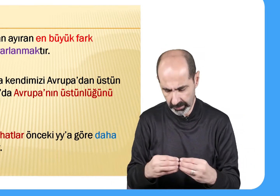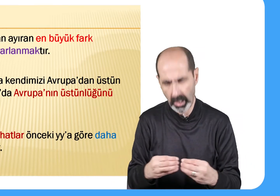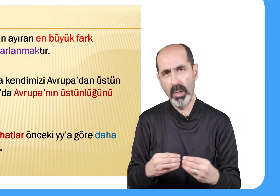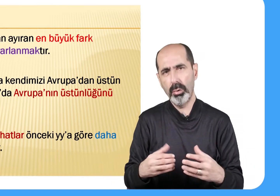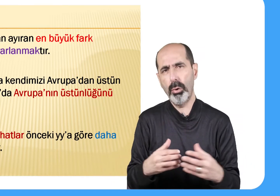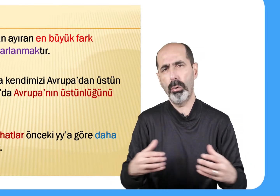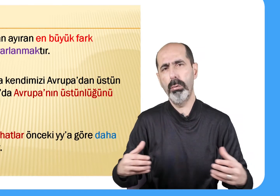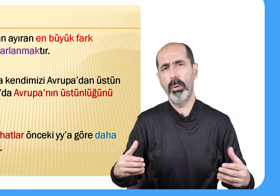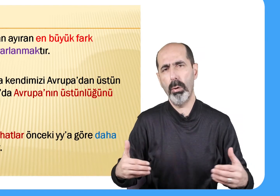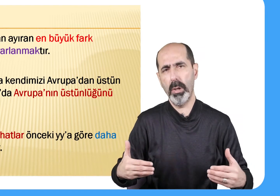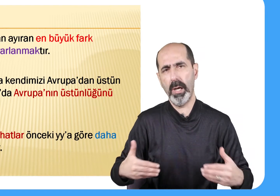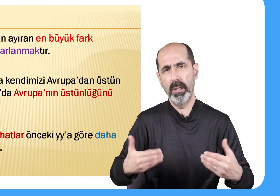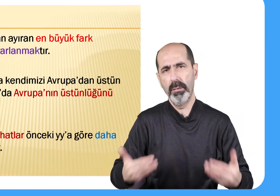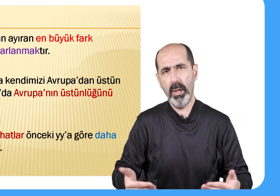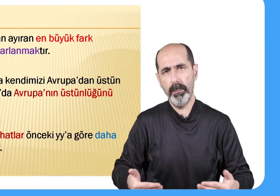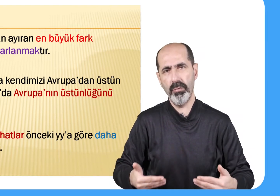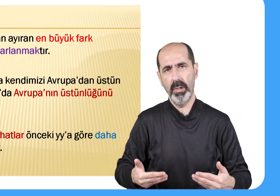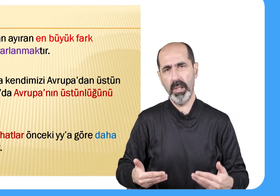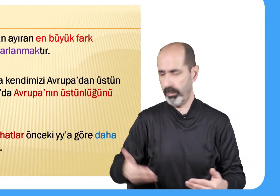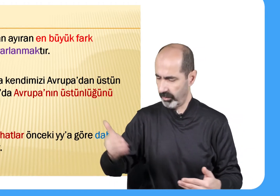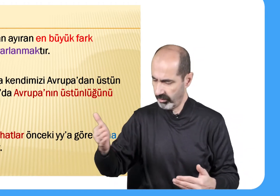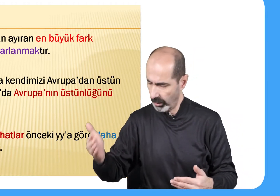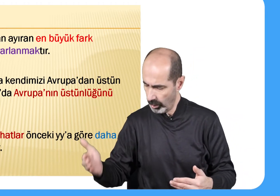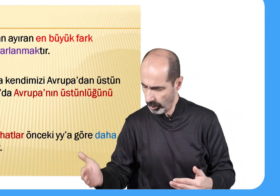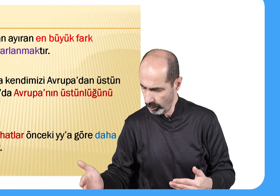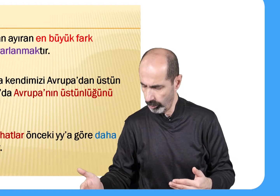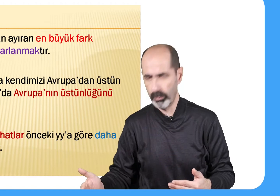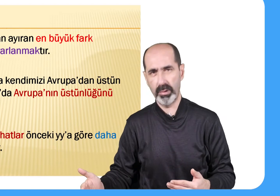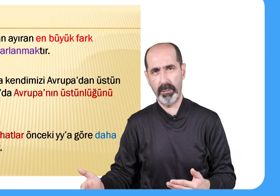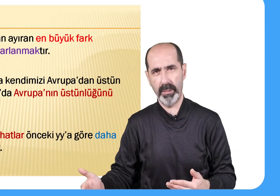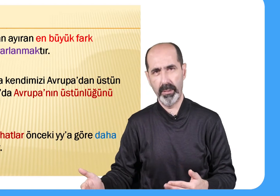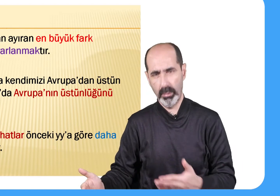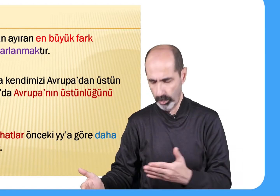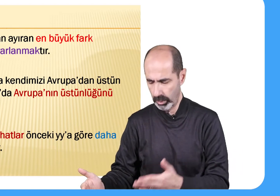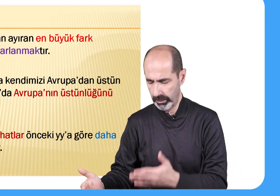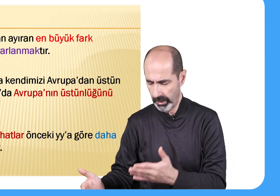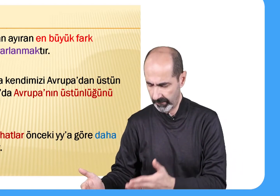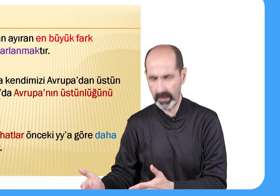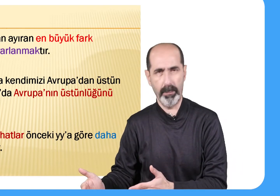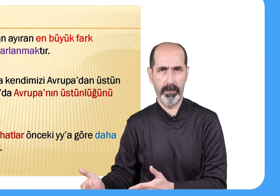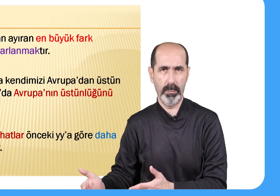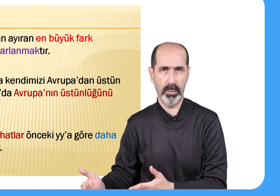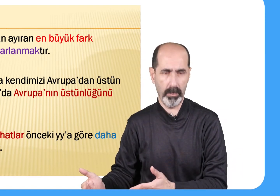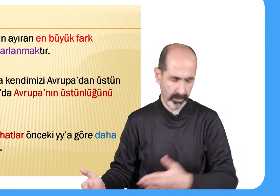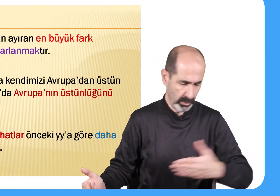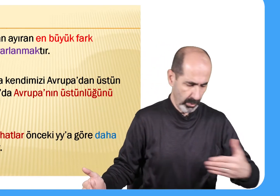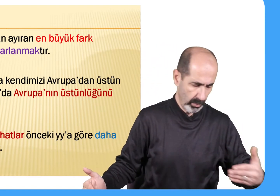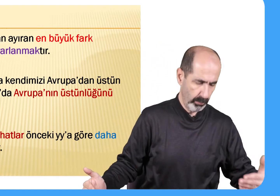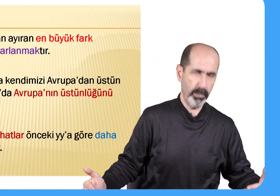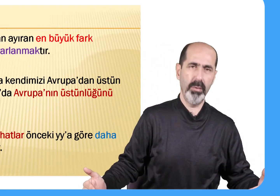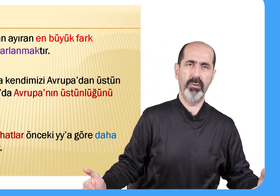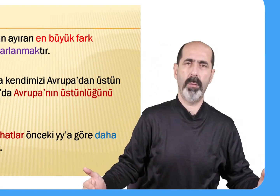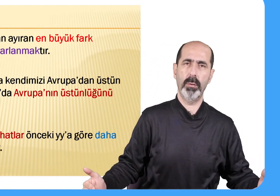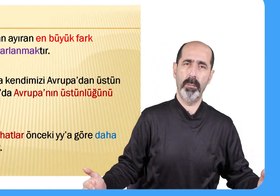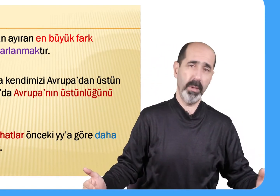biraz daha köklü olarak ne yapmış geçmişte üçünü Mustafa'nın uyguladığı essam uygulaması